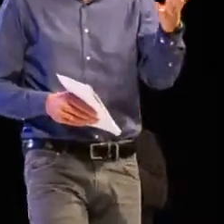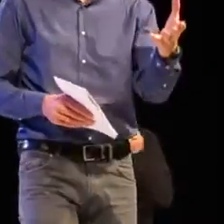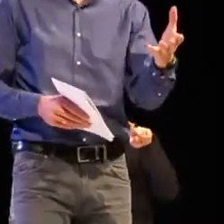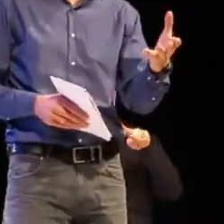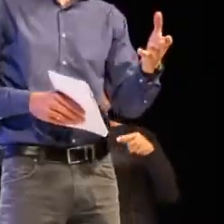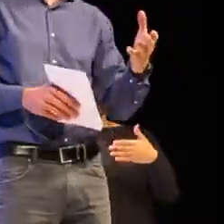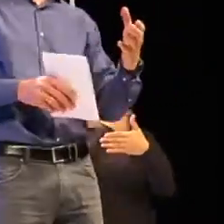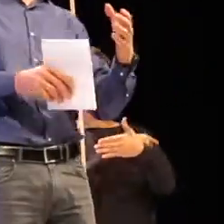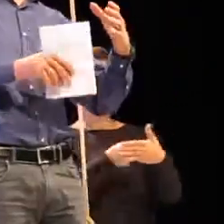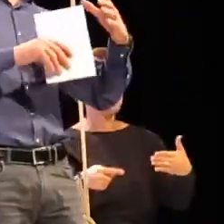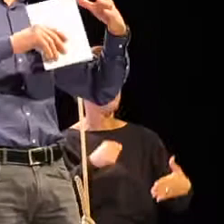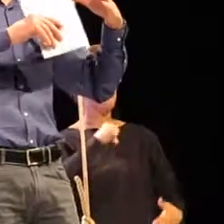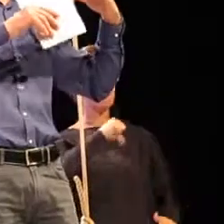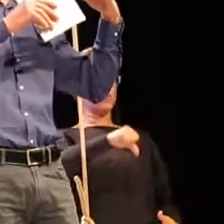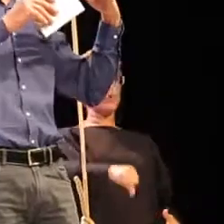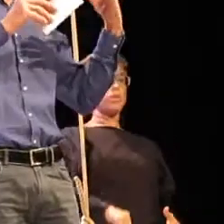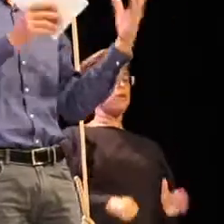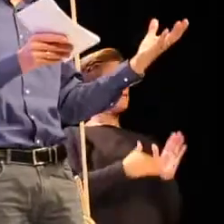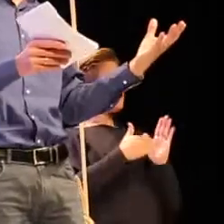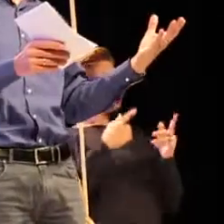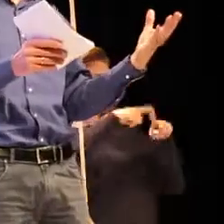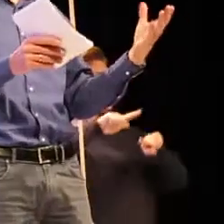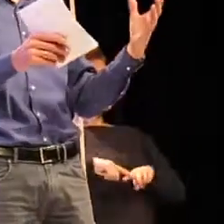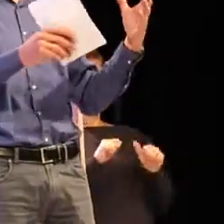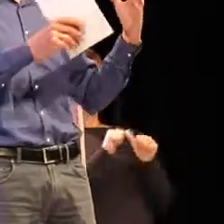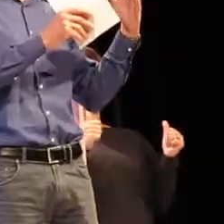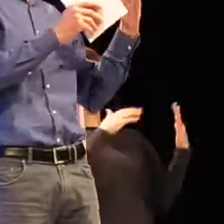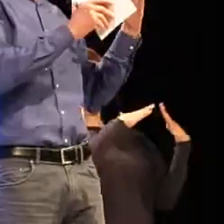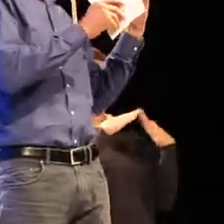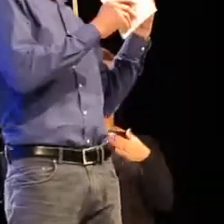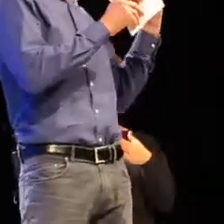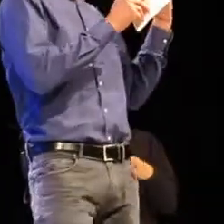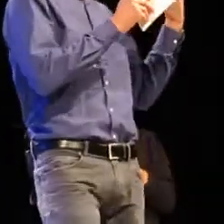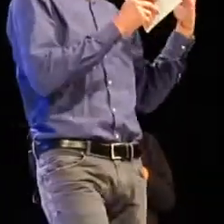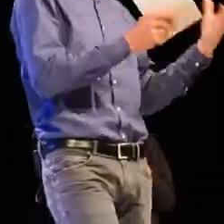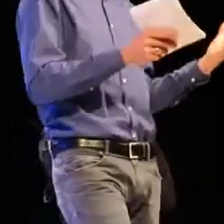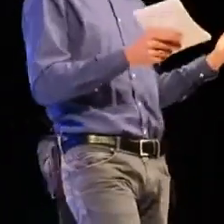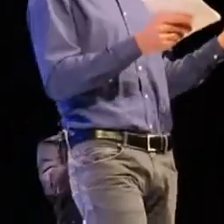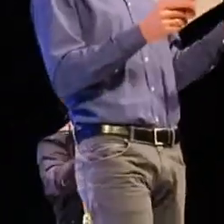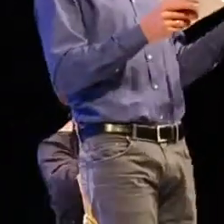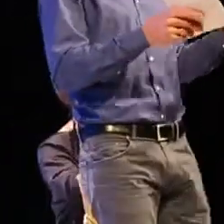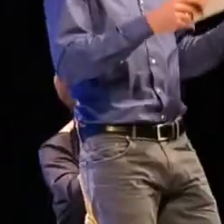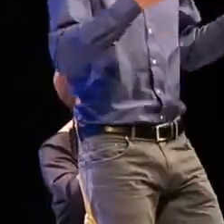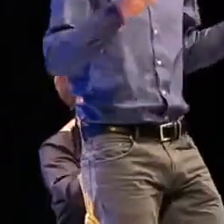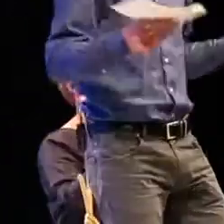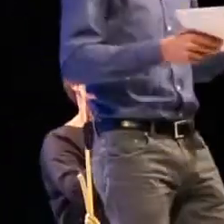celebriteter, borgmästare från alla stora städer, företagsledare,